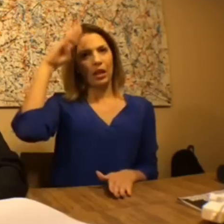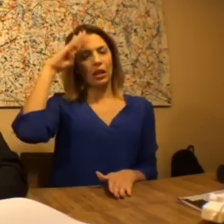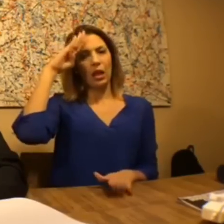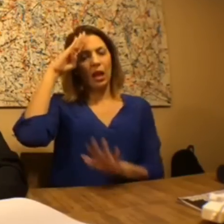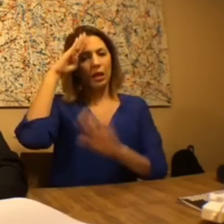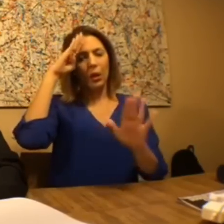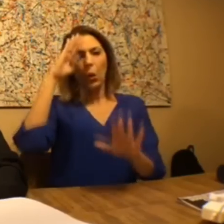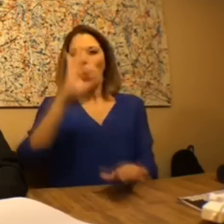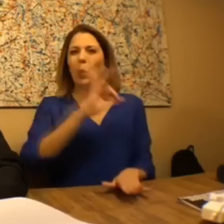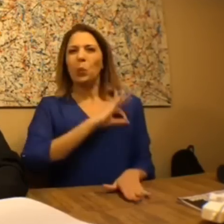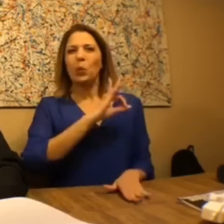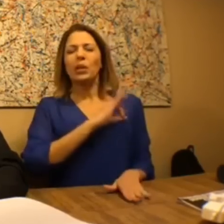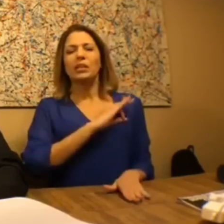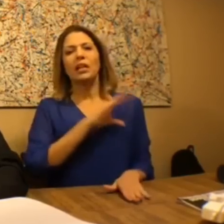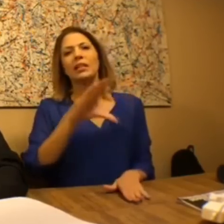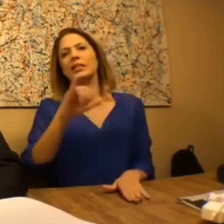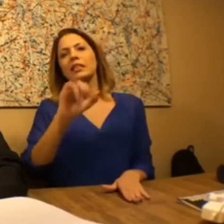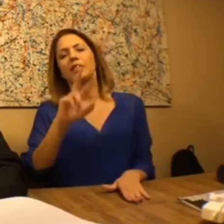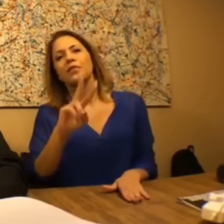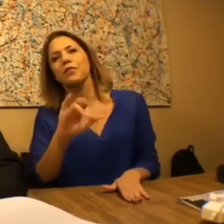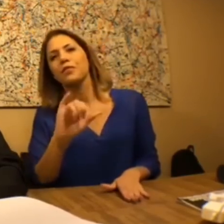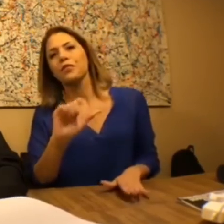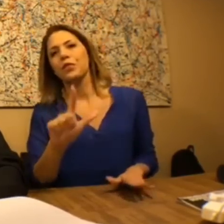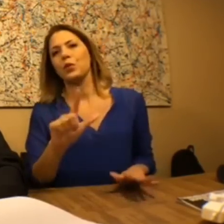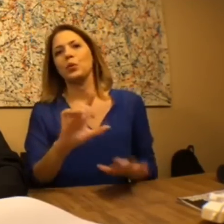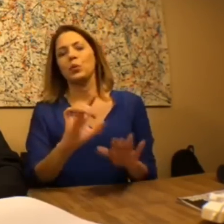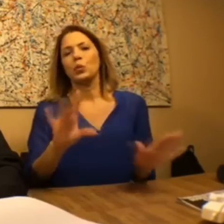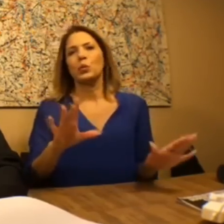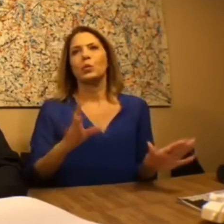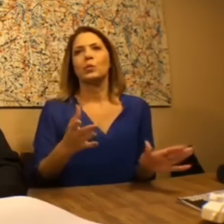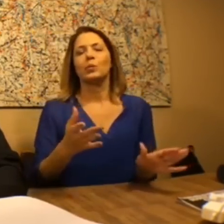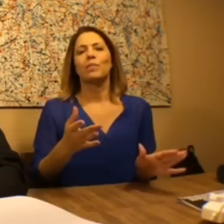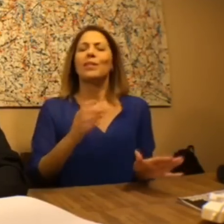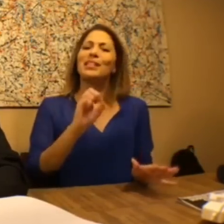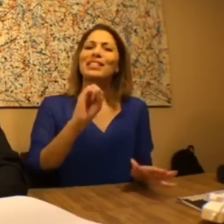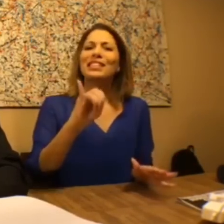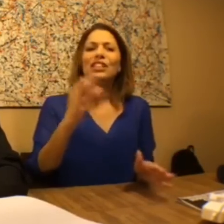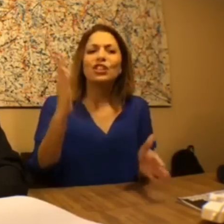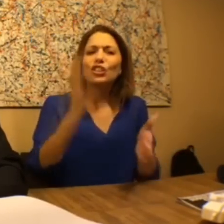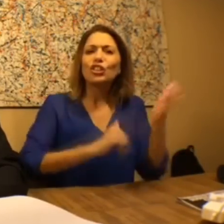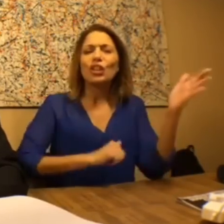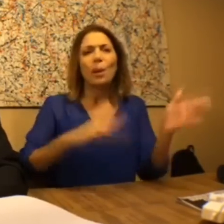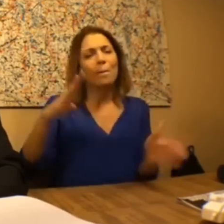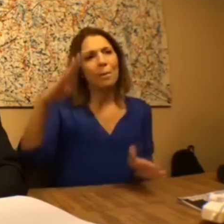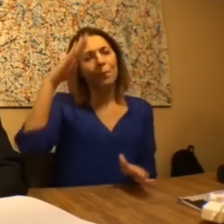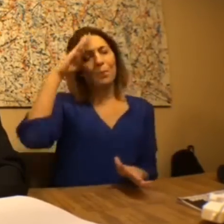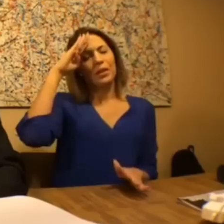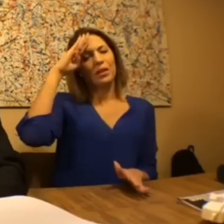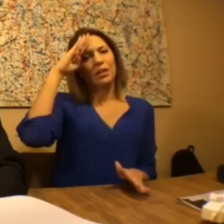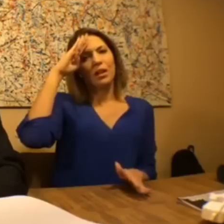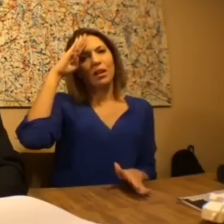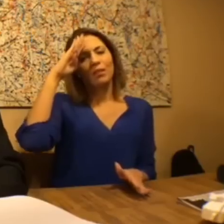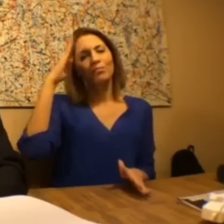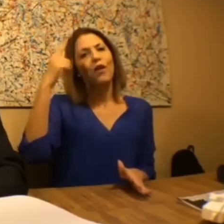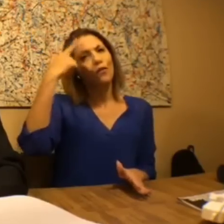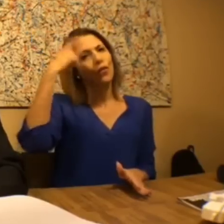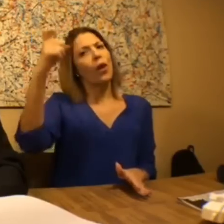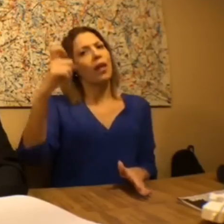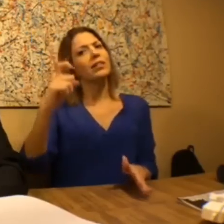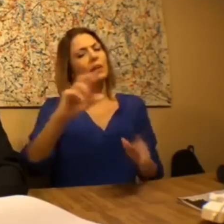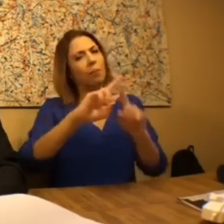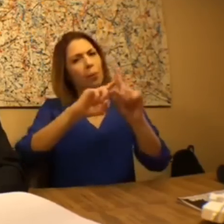desmilitarizar as polícias, a violência vai crescer. O próprio homem fardado já é uma forma passiva, né, de